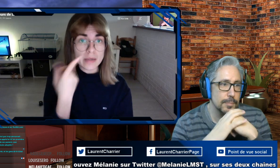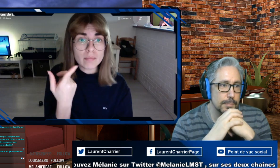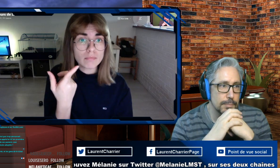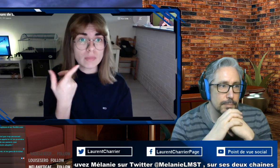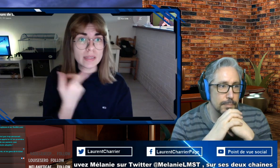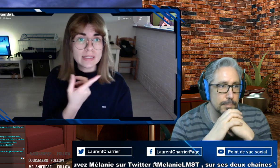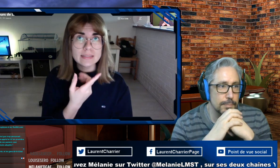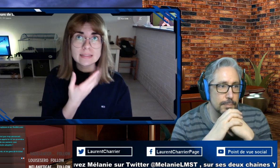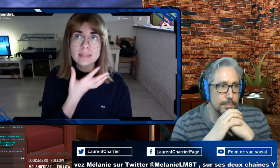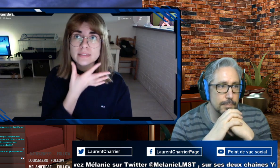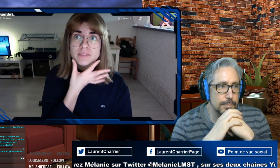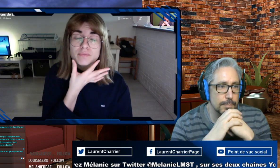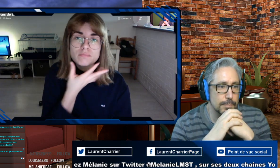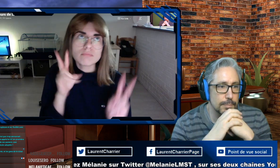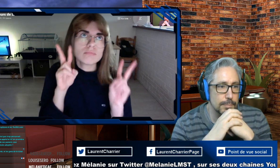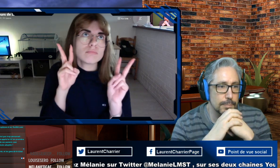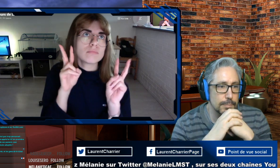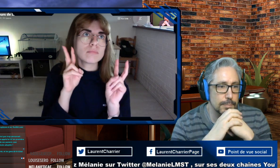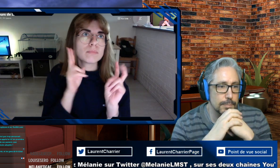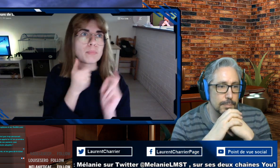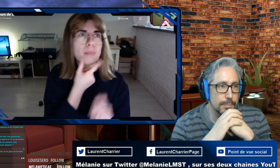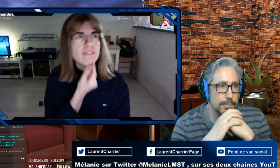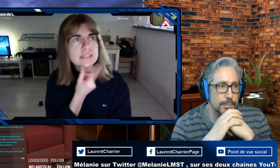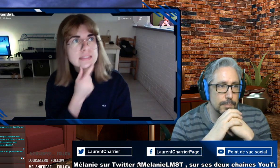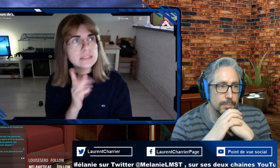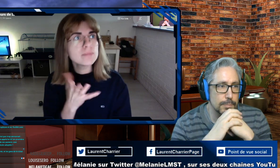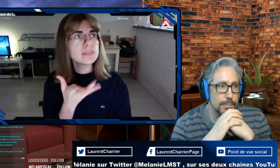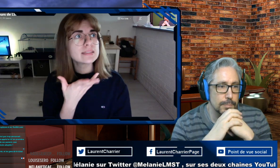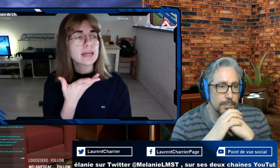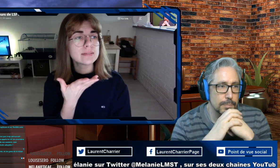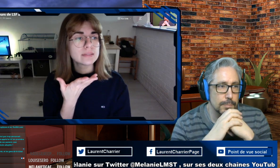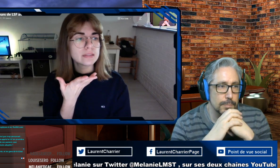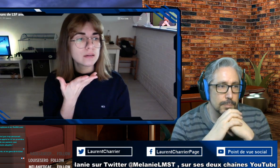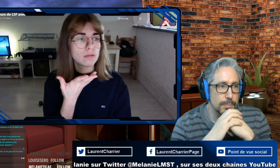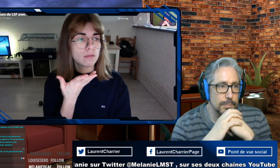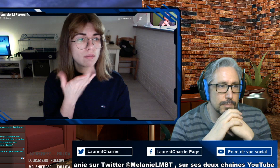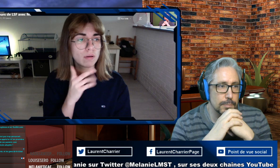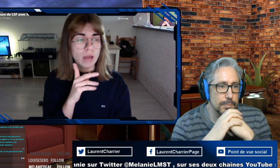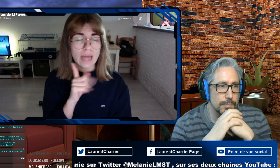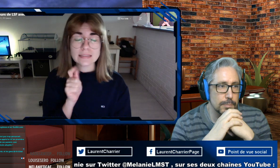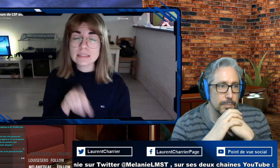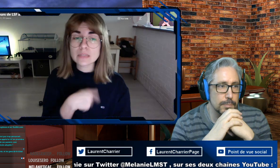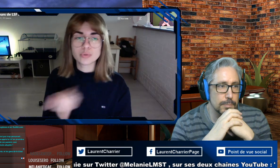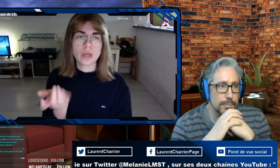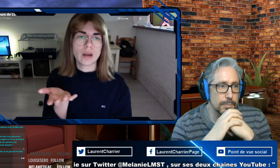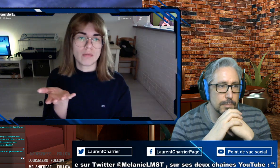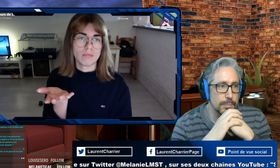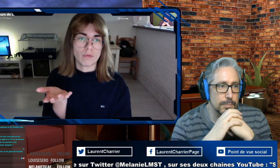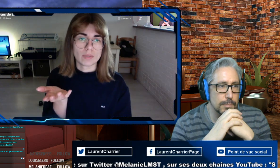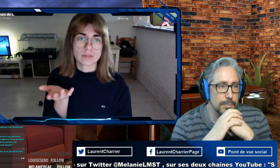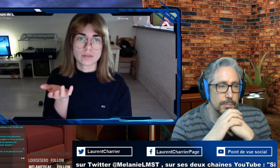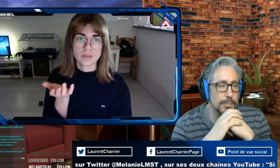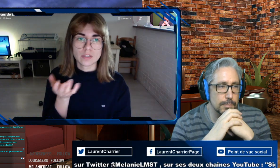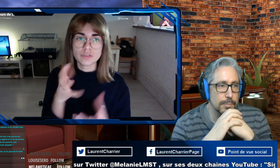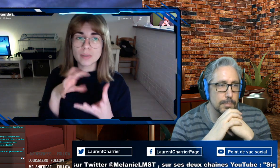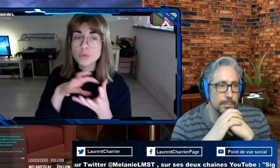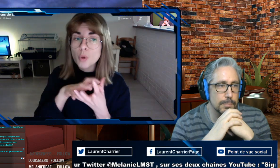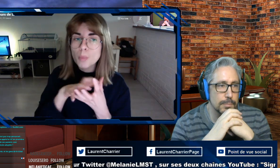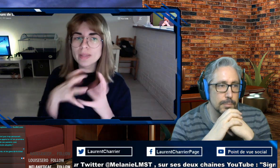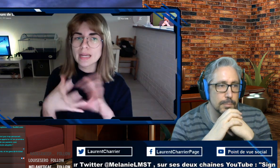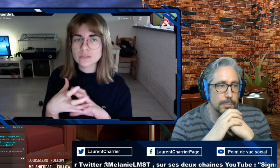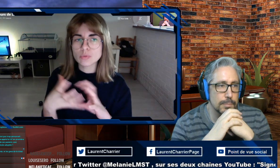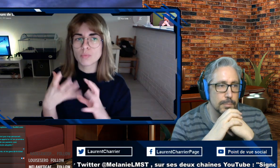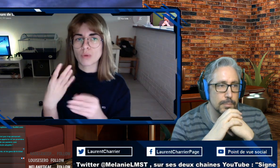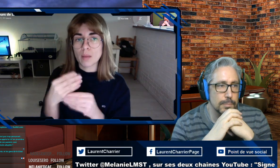à parler. Et ça a été pas facile, mais ça a été assez naturel, en fait. Je n'ai pas eu